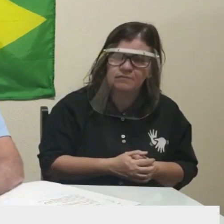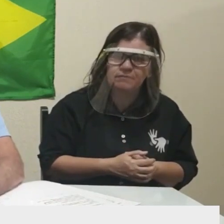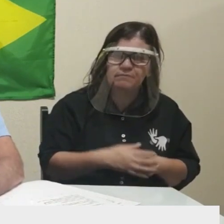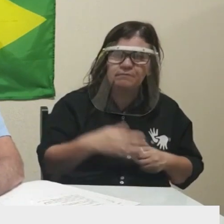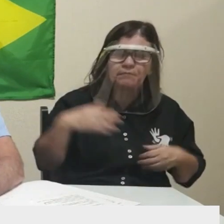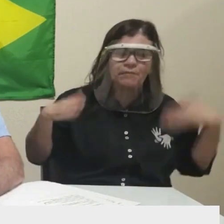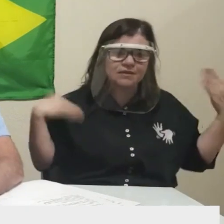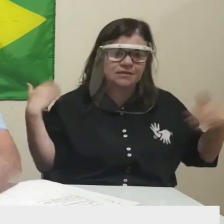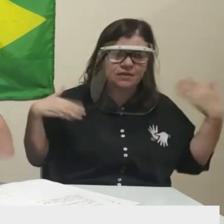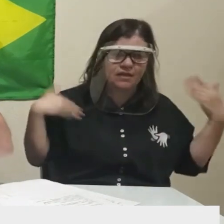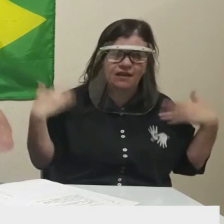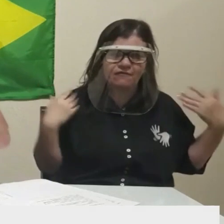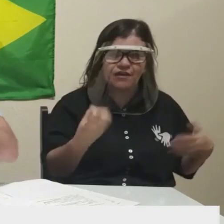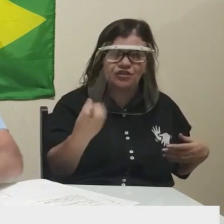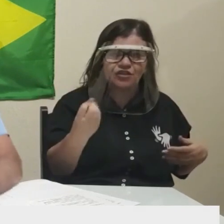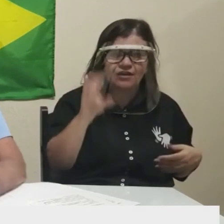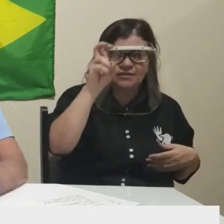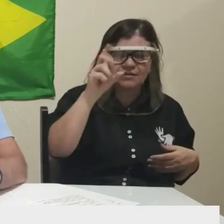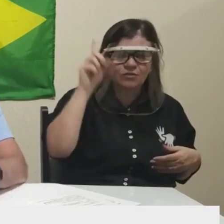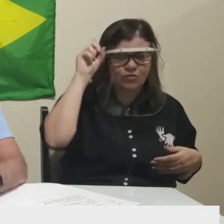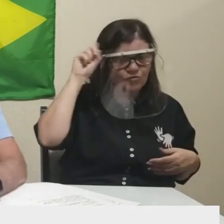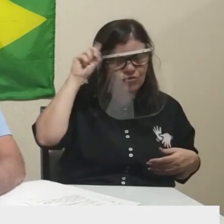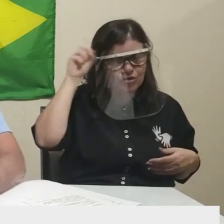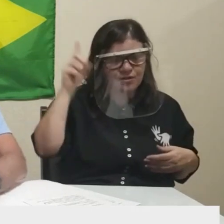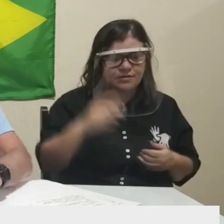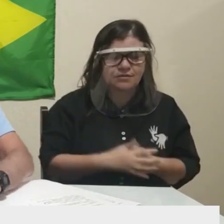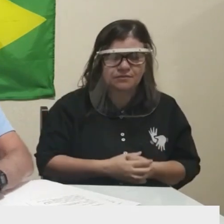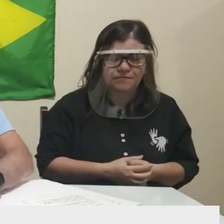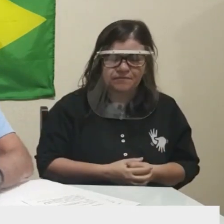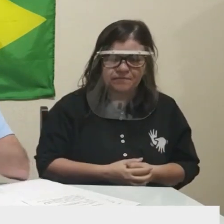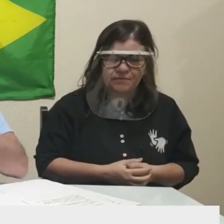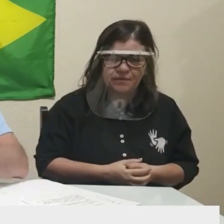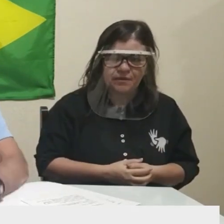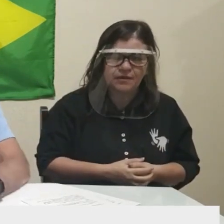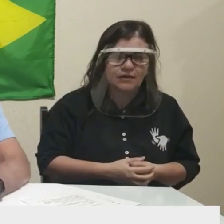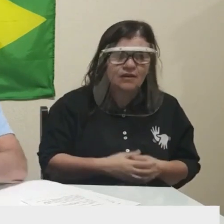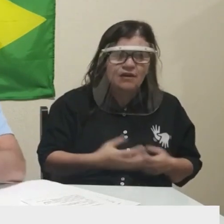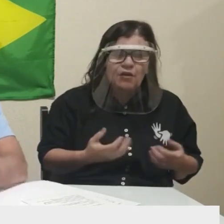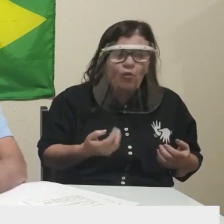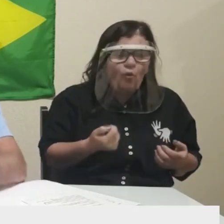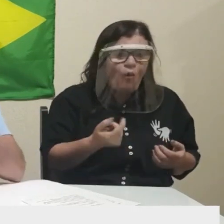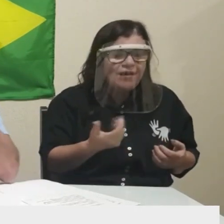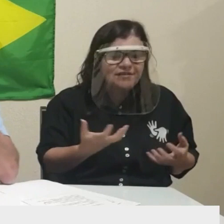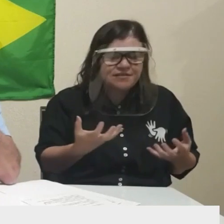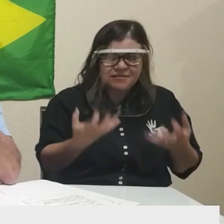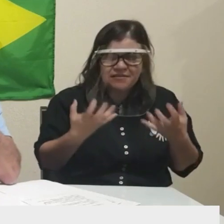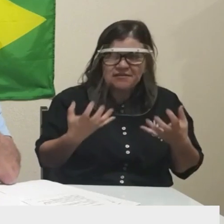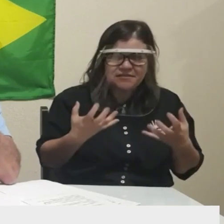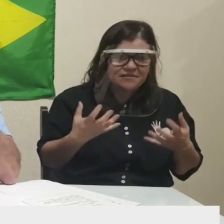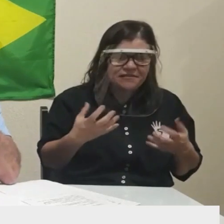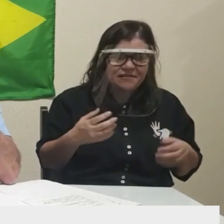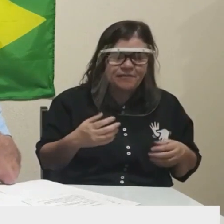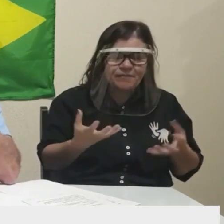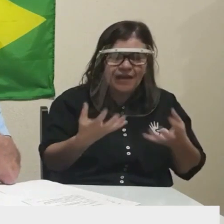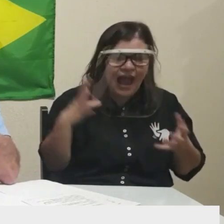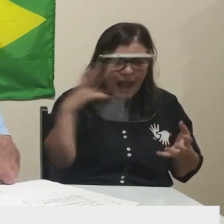2 dias. No segundo dia já estava doido. Vamos visitar a Codeba. Cheguei na Codeba. Levantamos problema, não vou entrar em detalhe aqui, liguei para o Tarcísio.